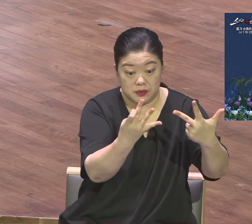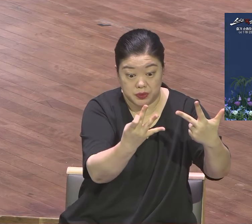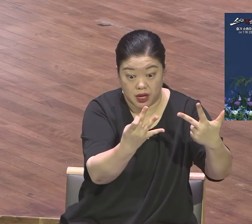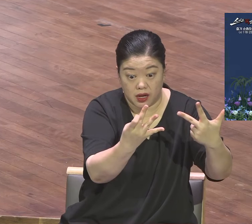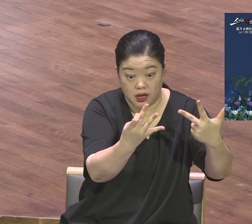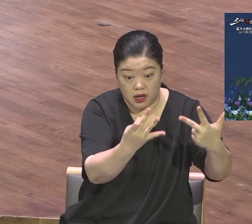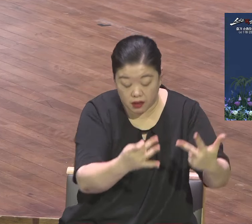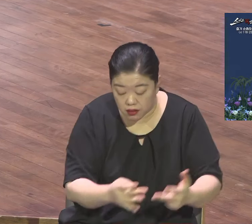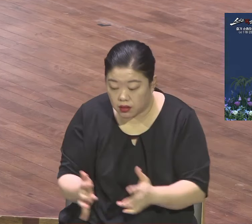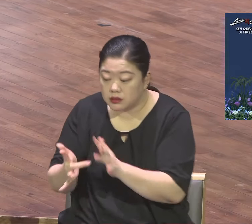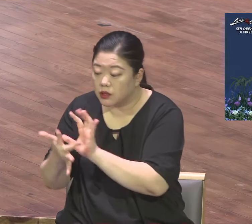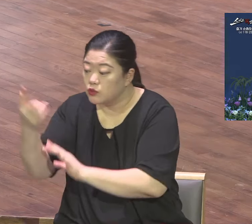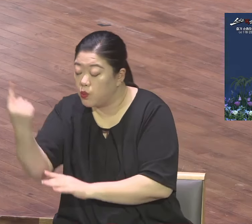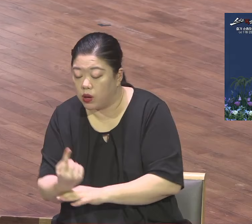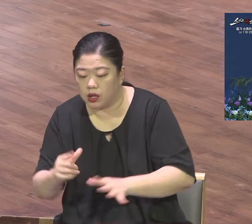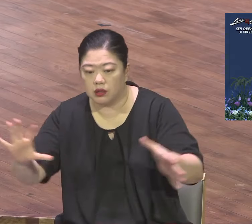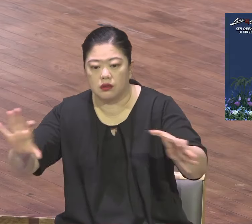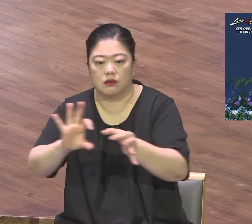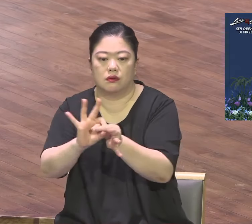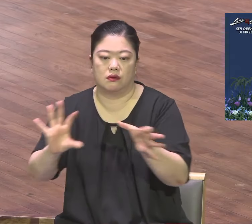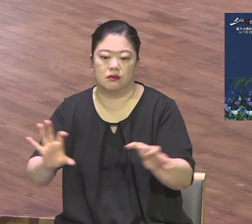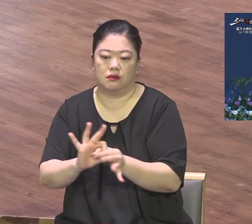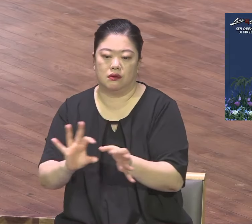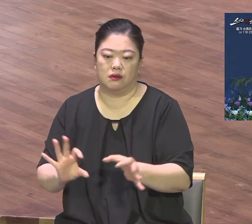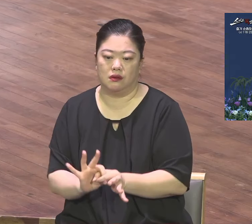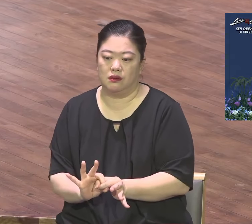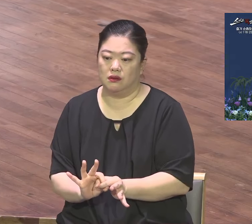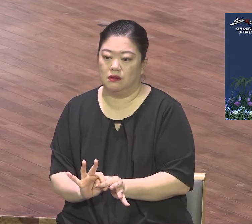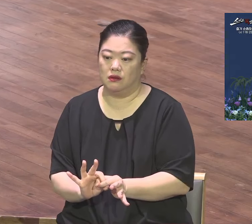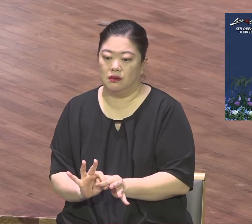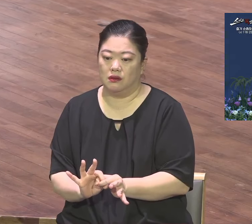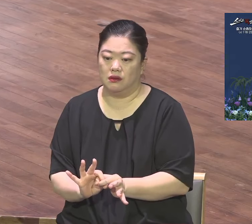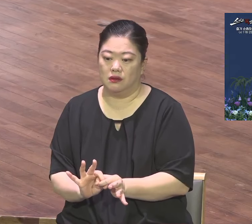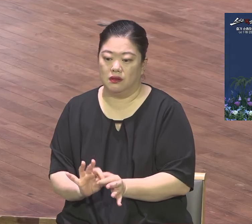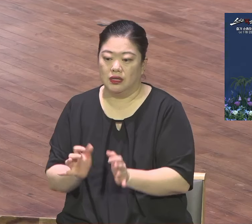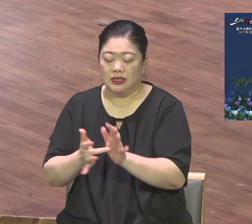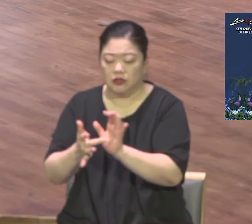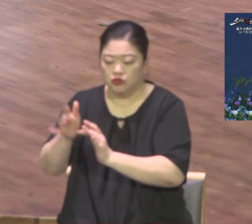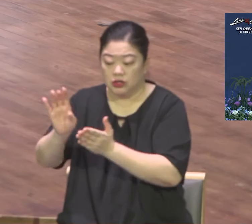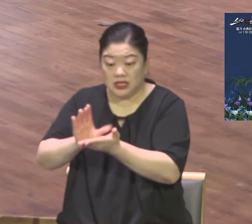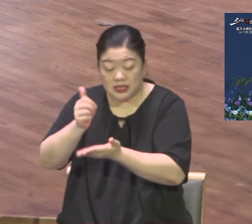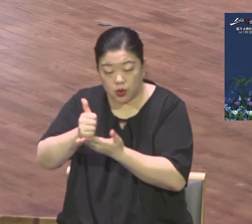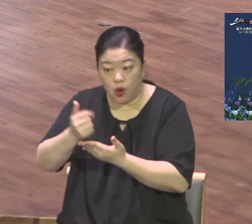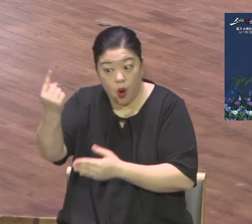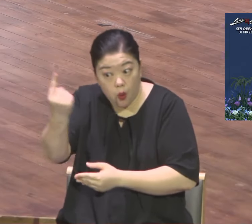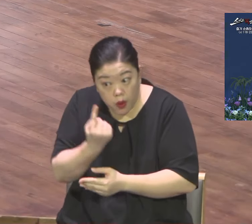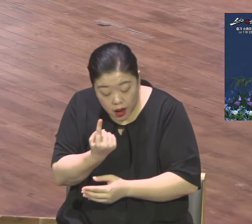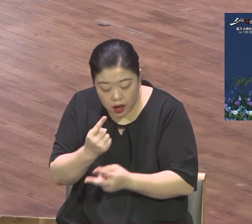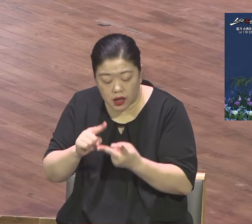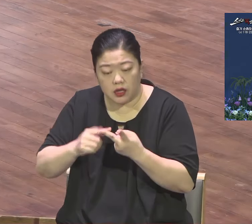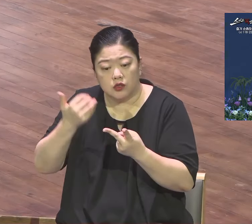66장까지의 내용 중에서 그리스도를 예언하는 이런 내용들을 발췌해 가지고